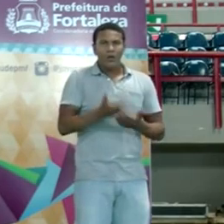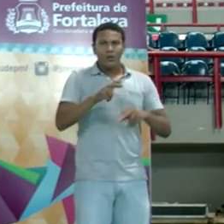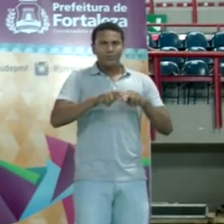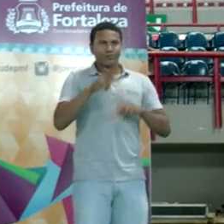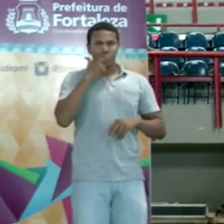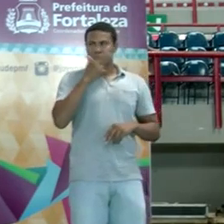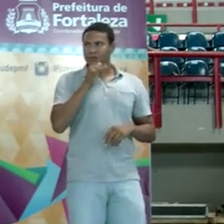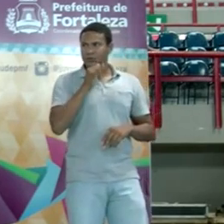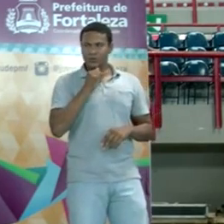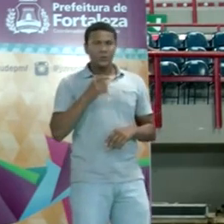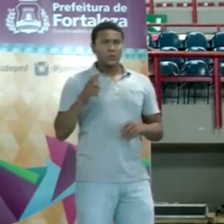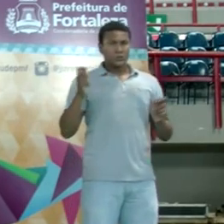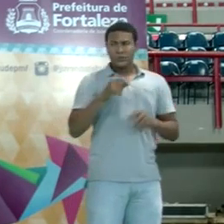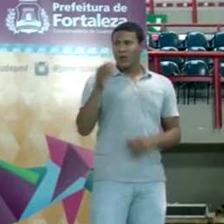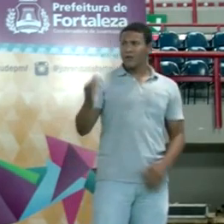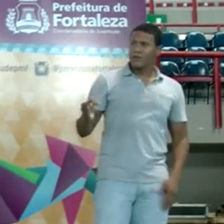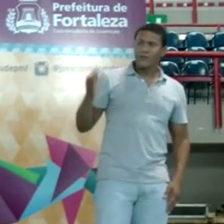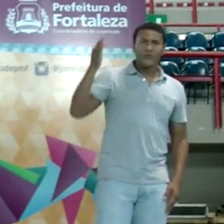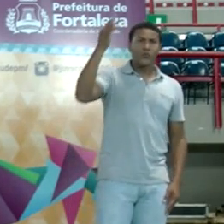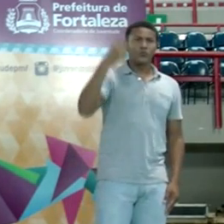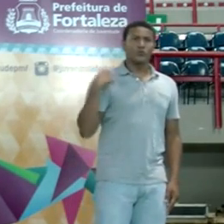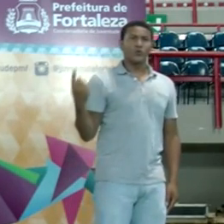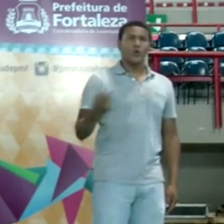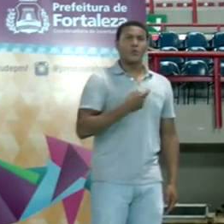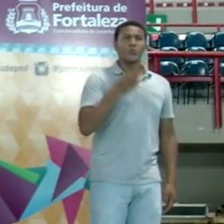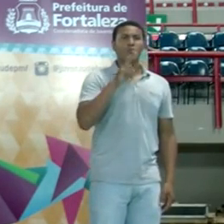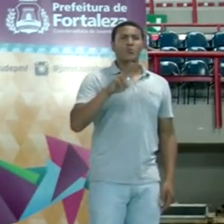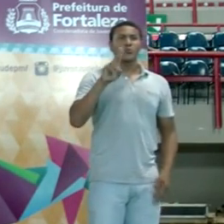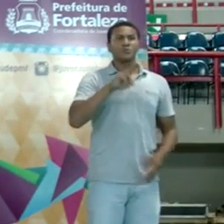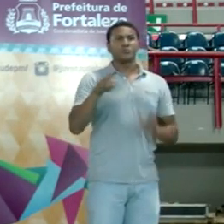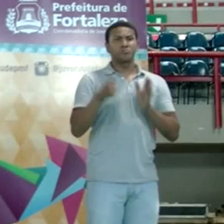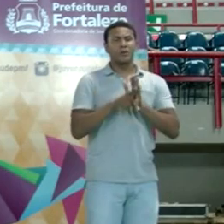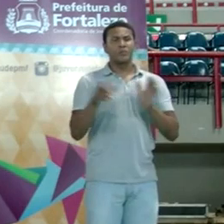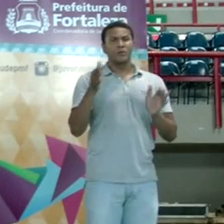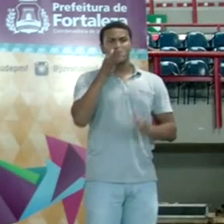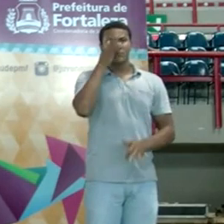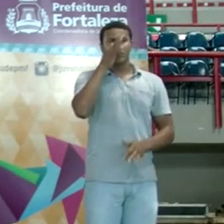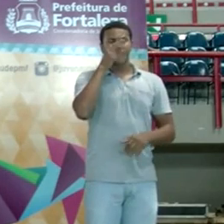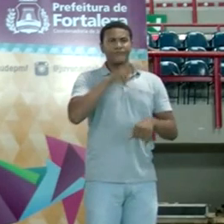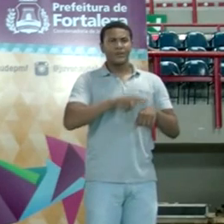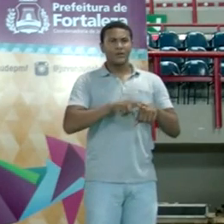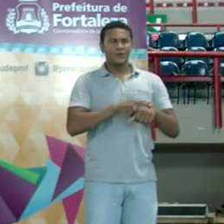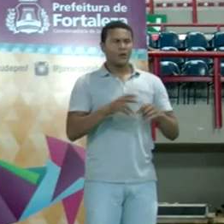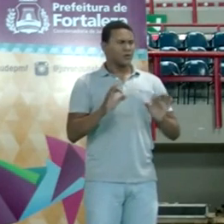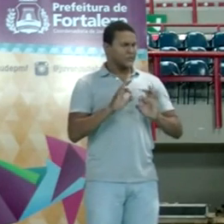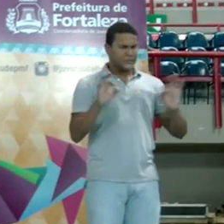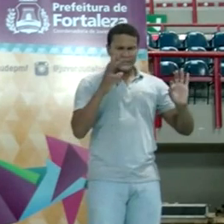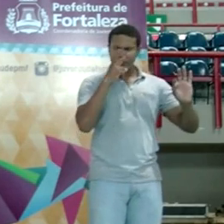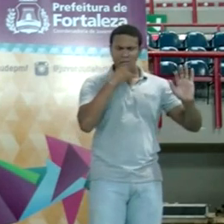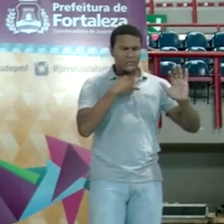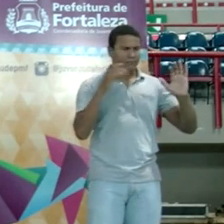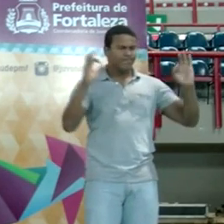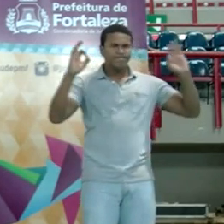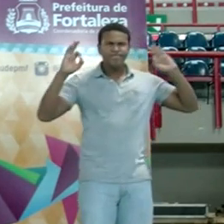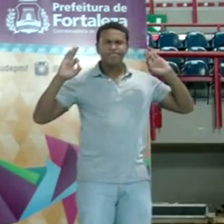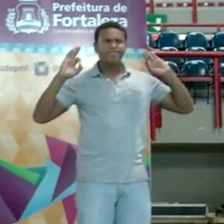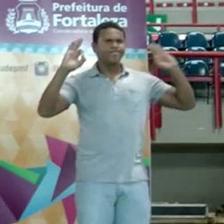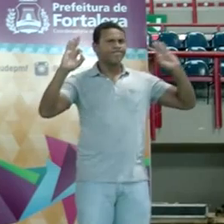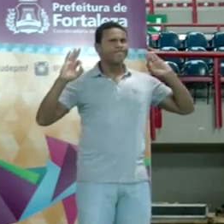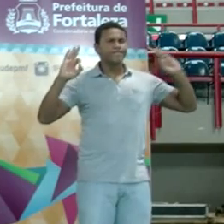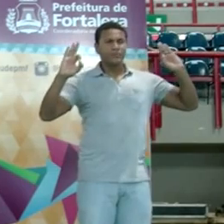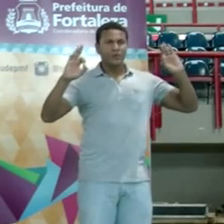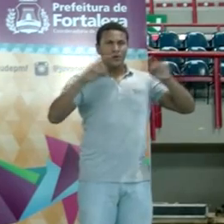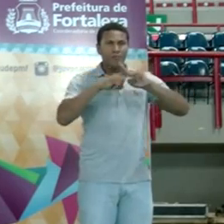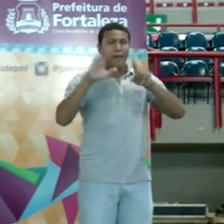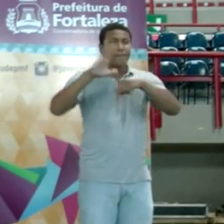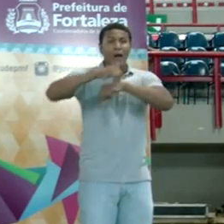nós usarmos o diesel feito através de plantas. Foi um negócio fora de série, fantástico. Mas quer saber uma